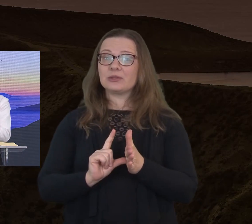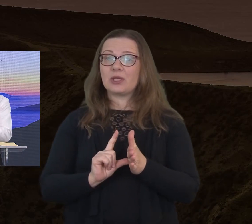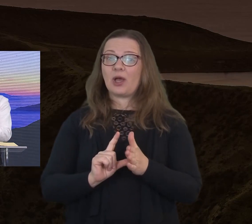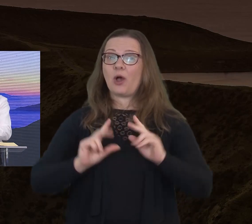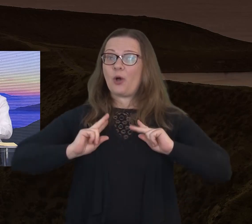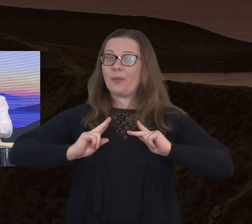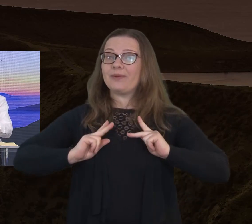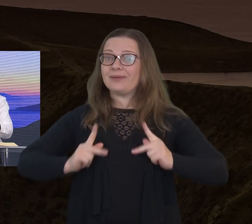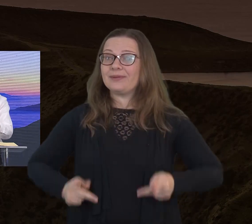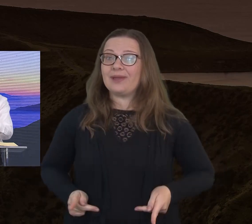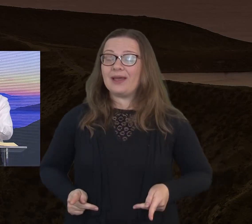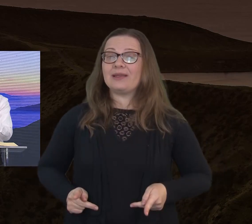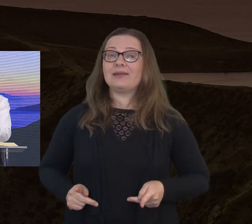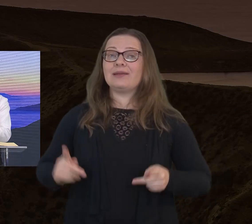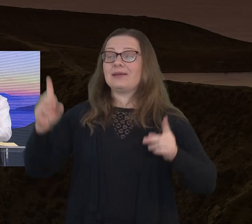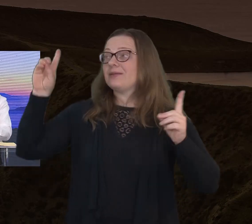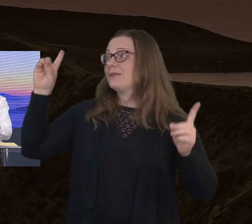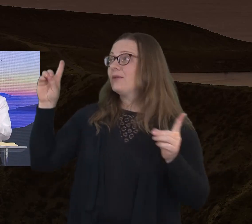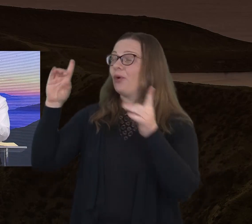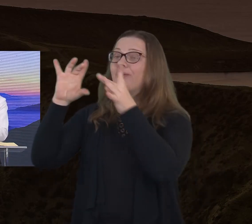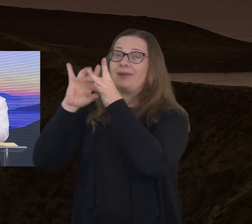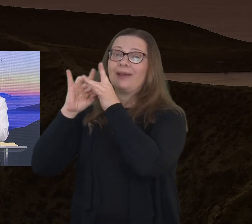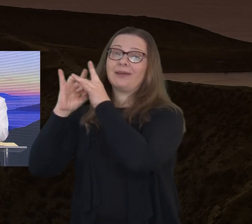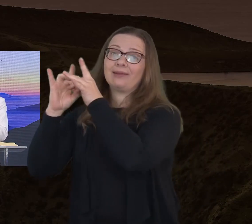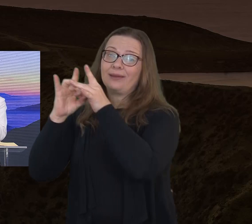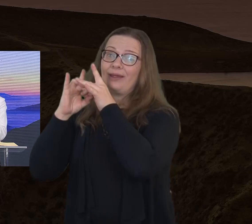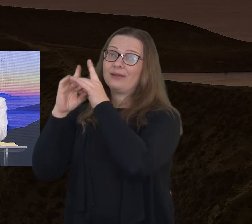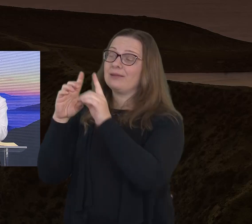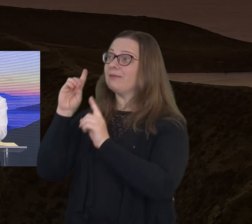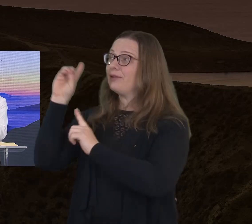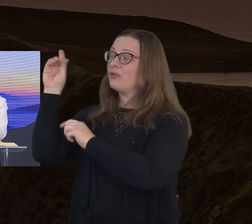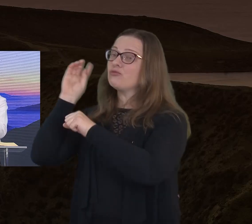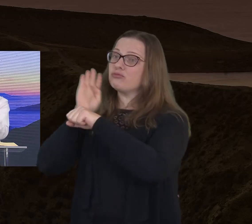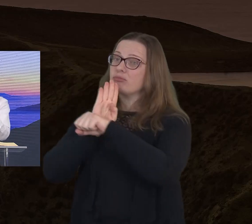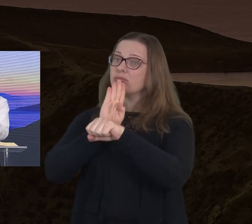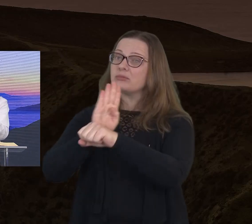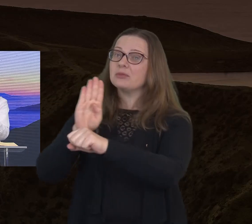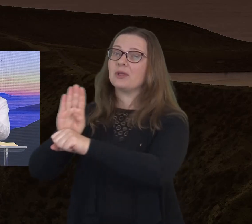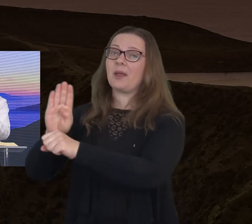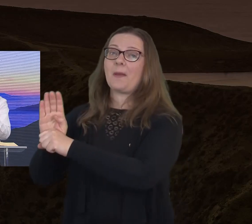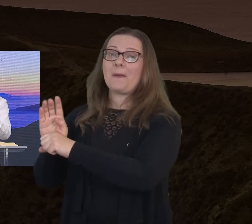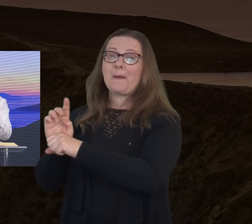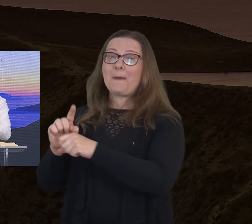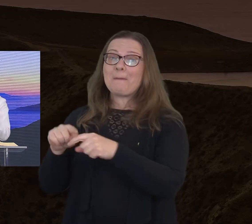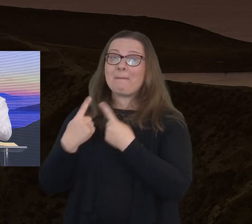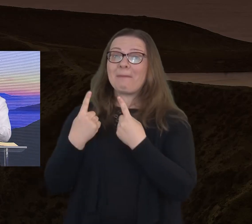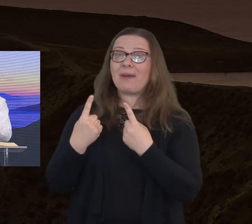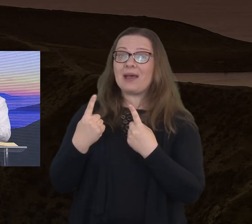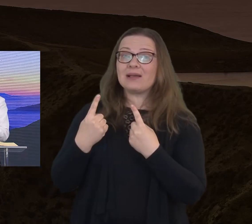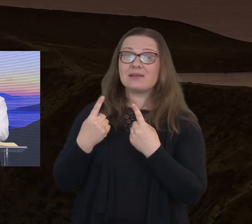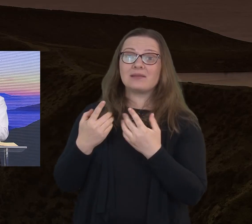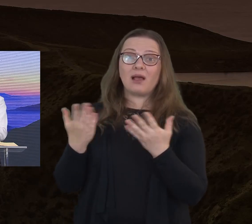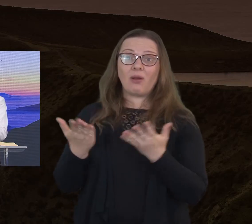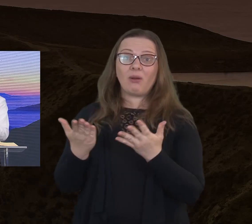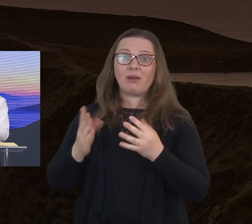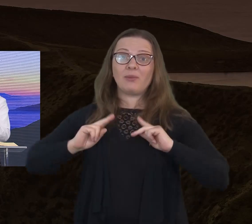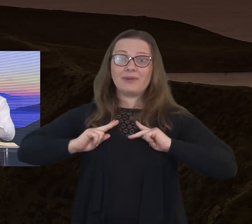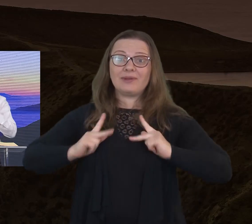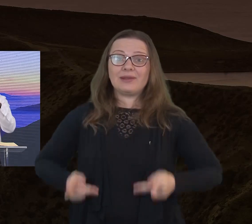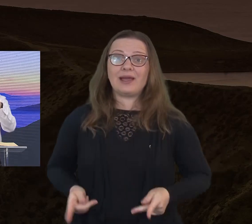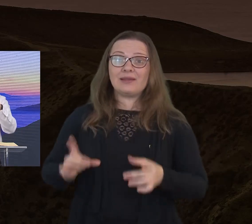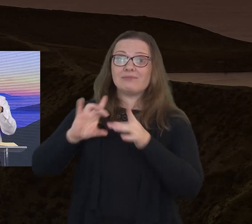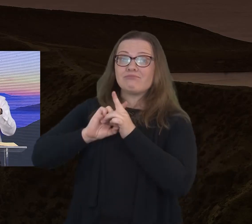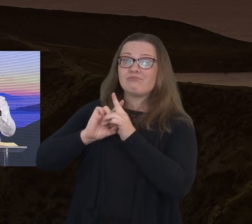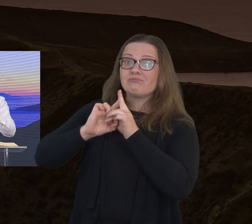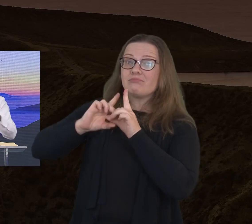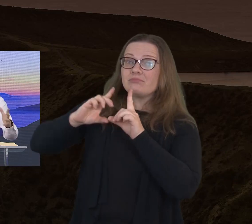o poder de Deus, recebendo suprimento, provisão de Deus, de repente se desconecta, do lado contrário acontece o mesmo.